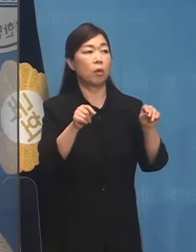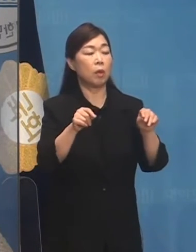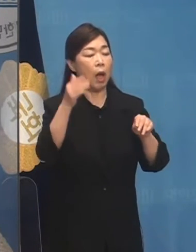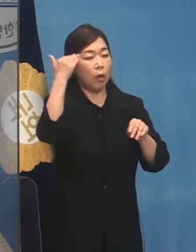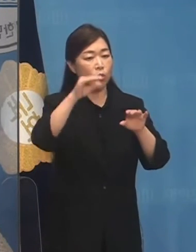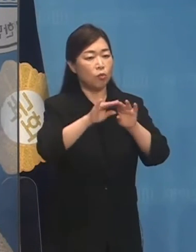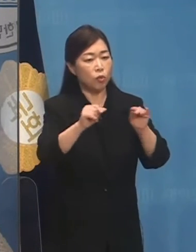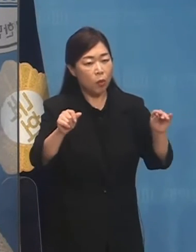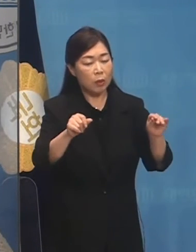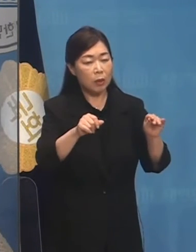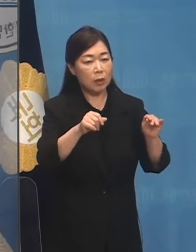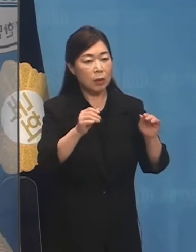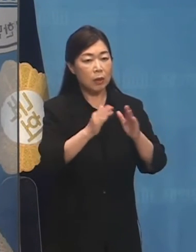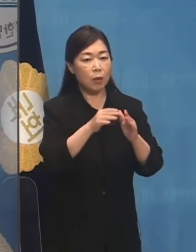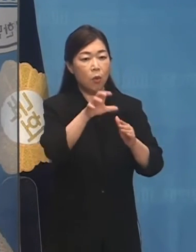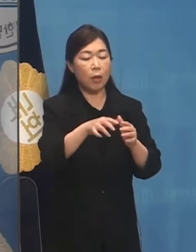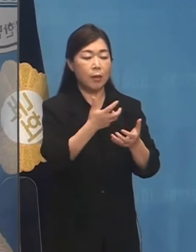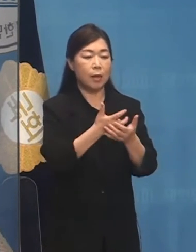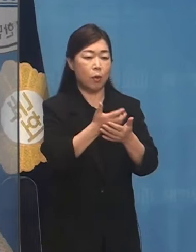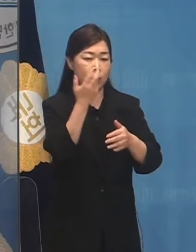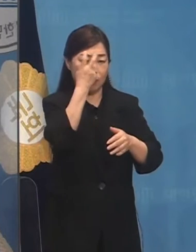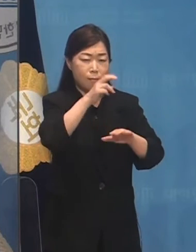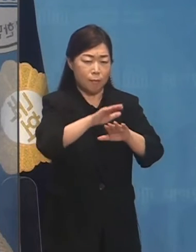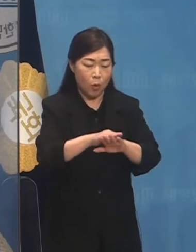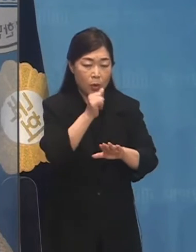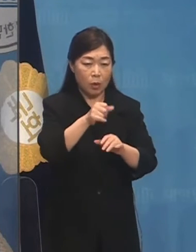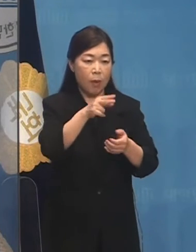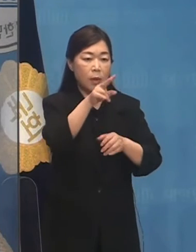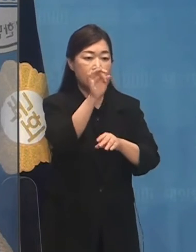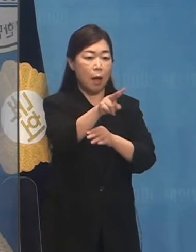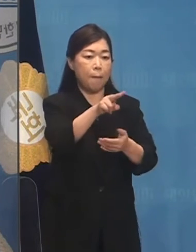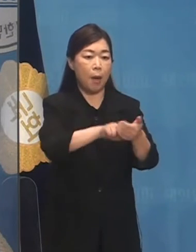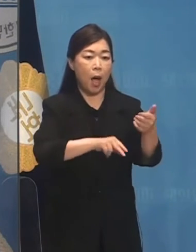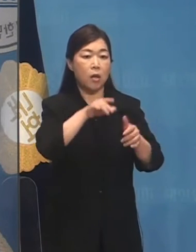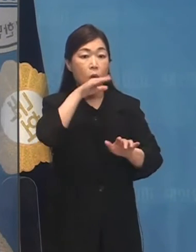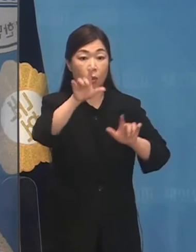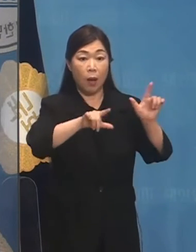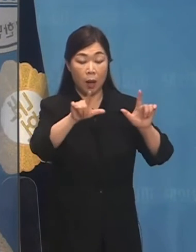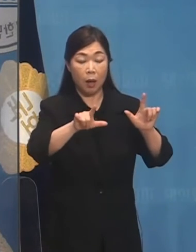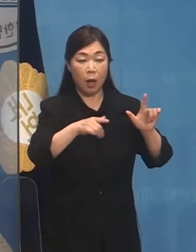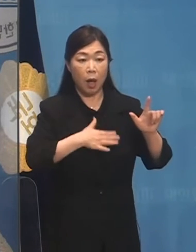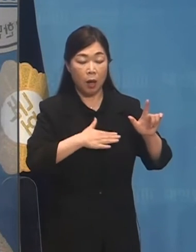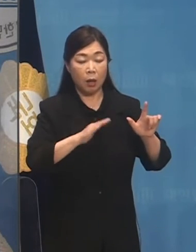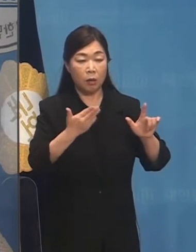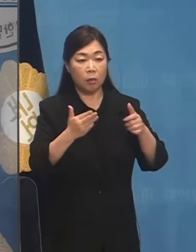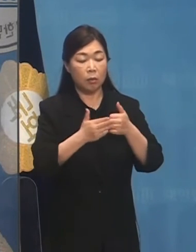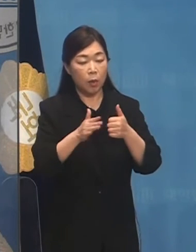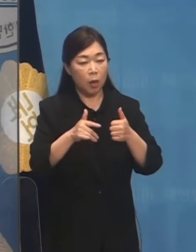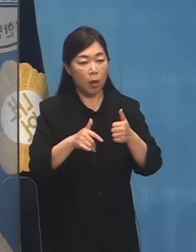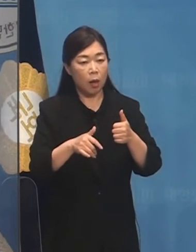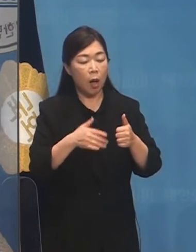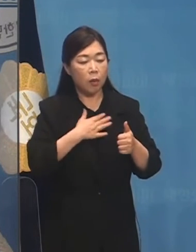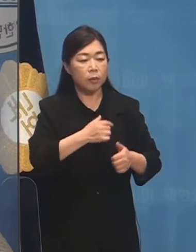한국 부동산원에 자료가 잘 보관되어 있습니다. 그래서 그 매매 현황을 저희가 좀 파악하려고 요구를 했는데